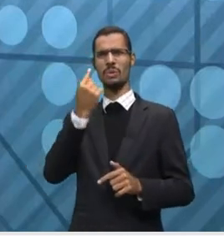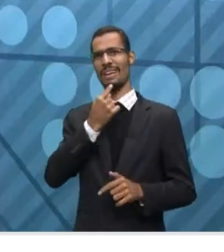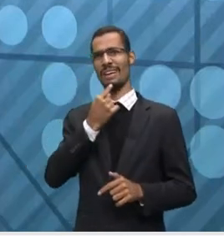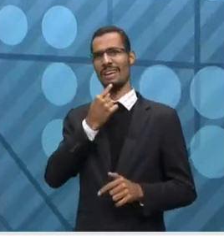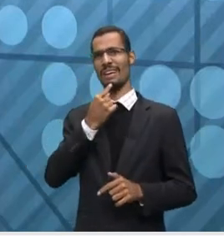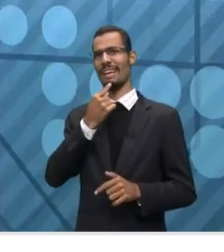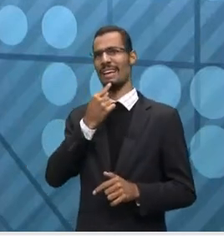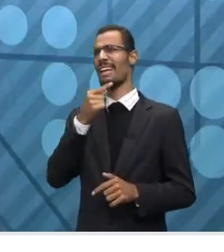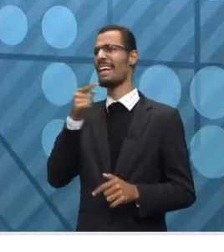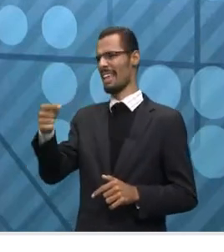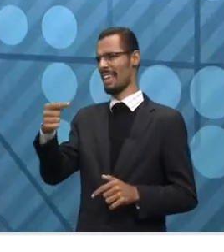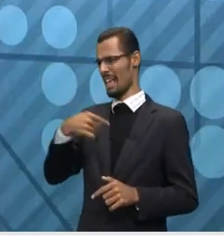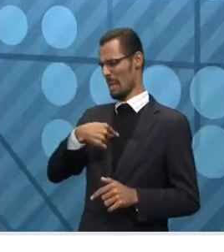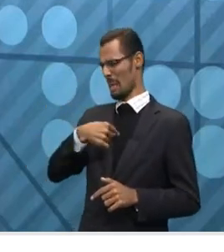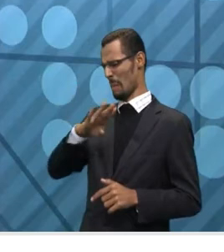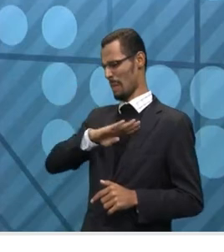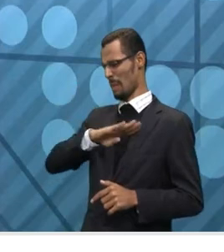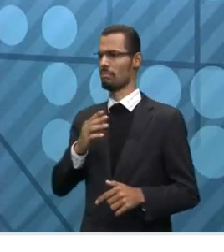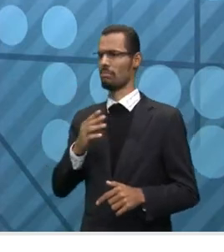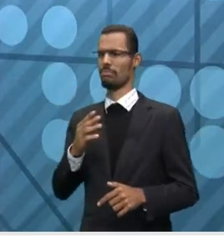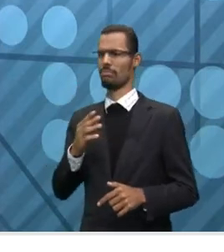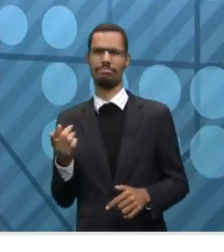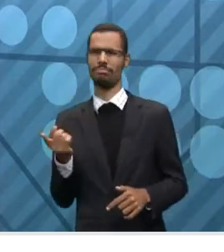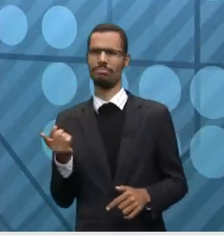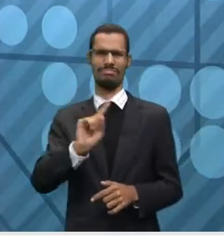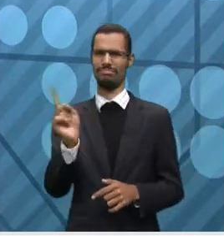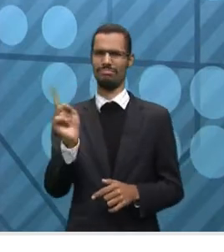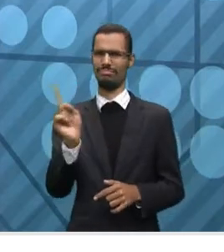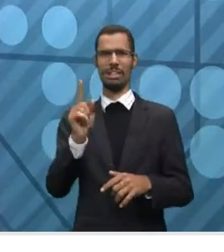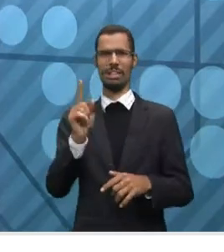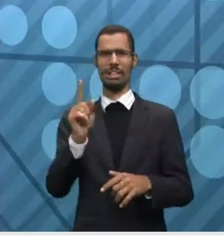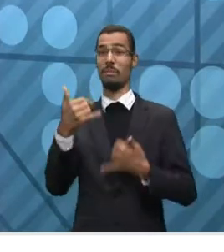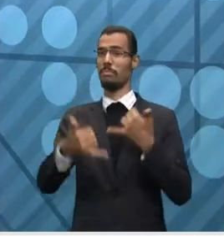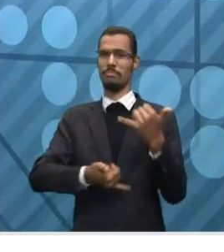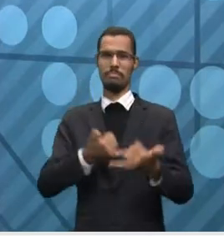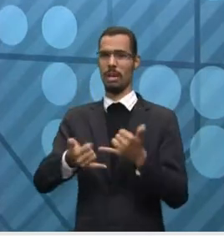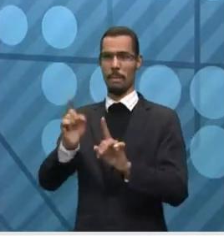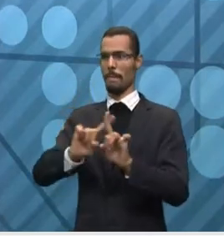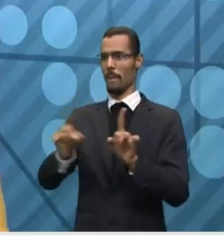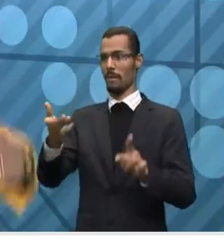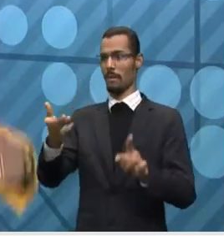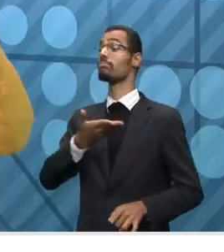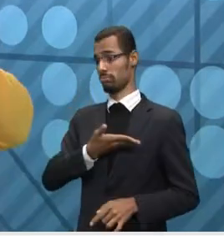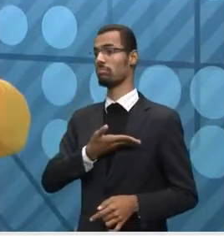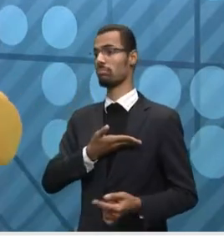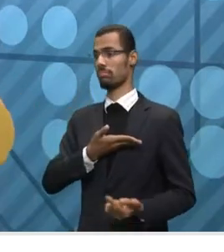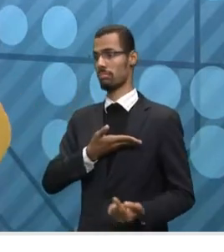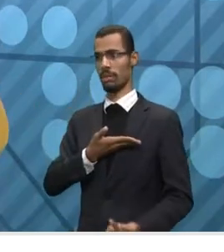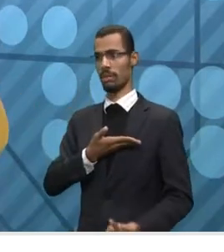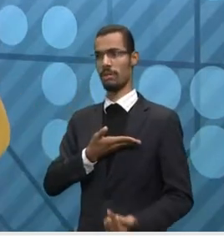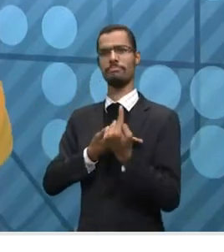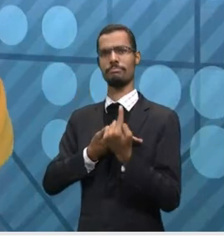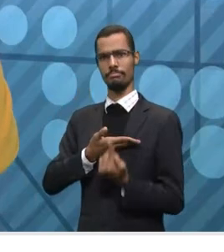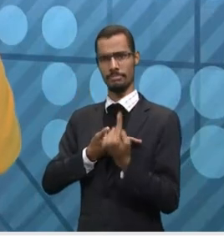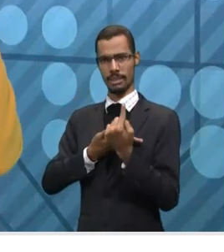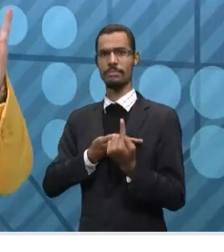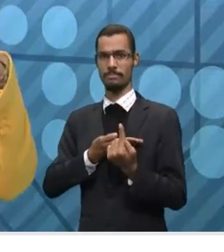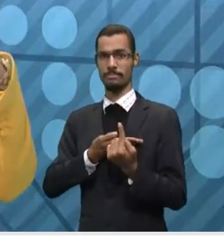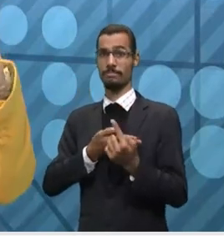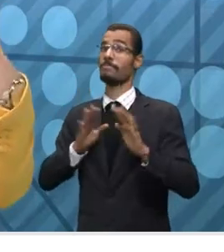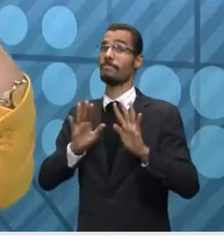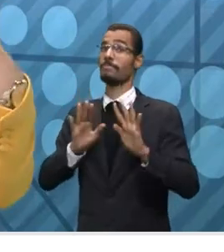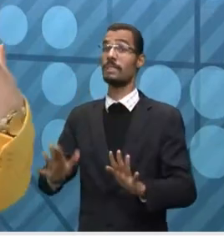não é meu amigo de verdade, você, ó, mas não é um vocábulo, né? É uma brincadeira que eles fazem. Mas a palma da mão é para cima.